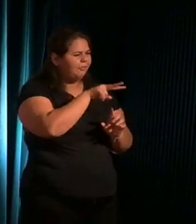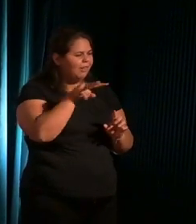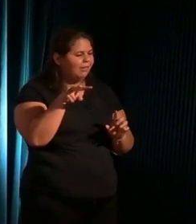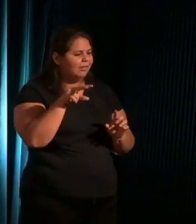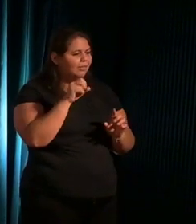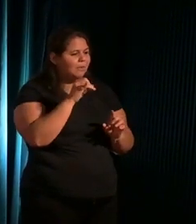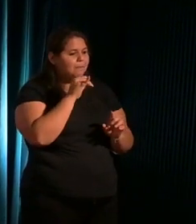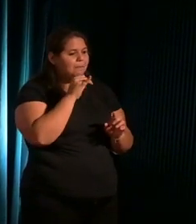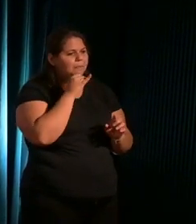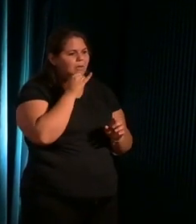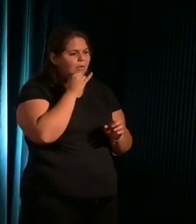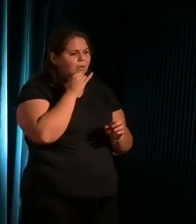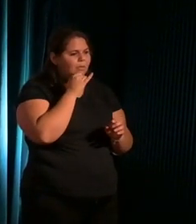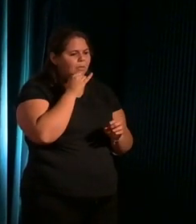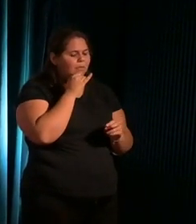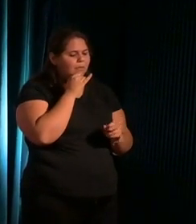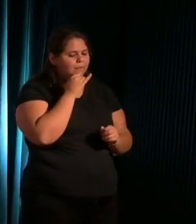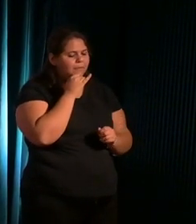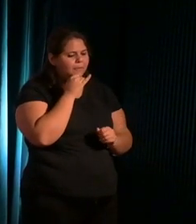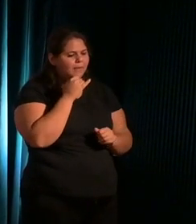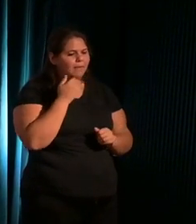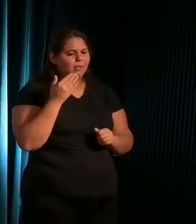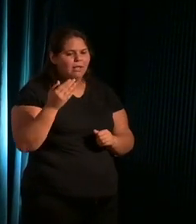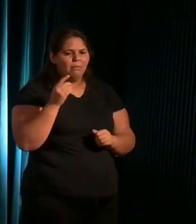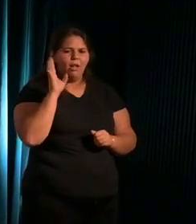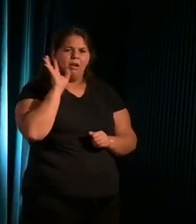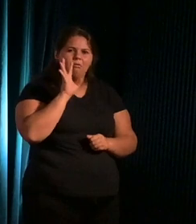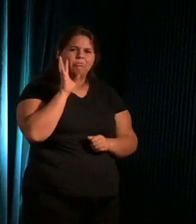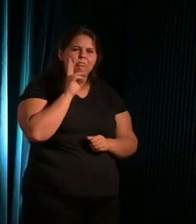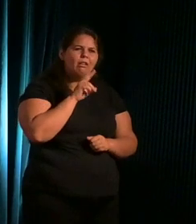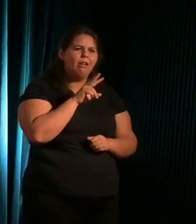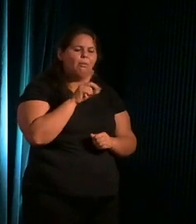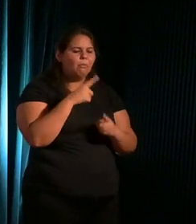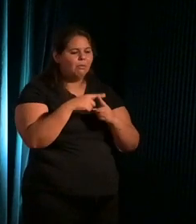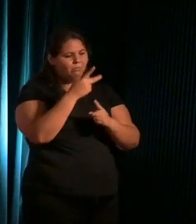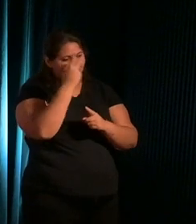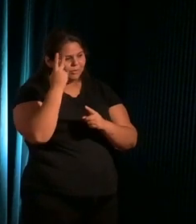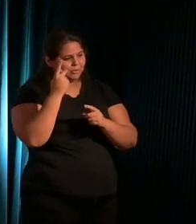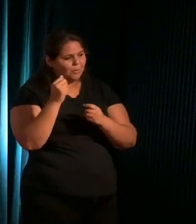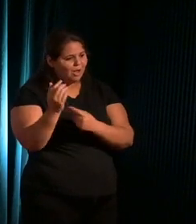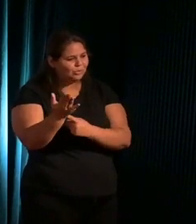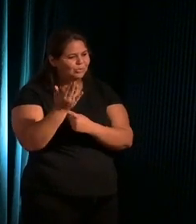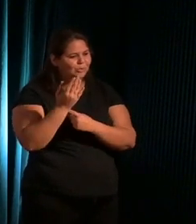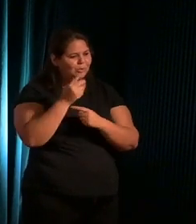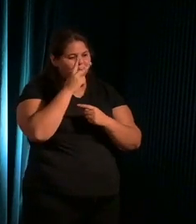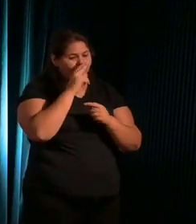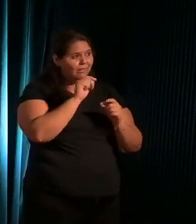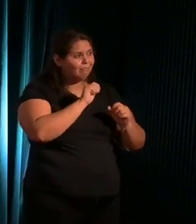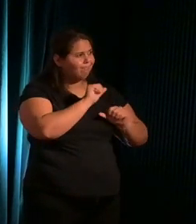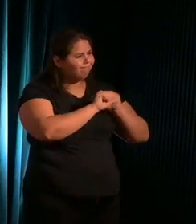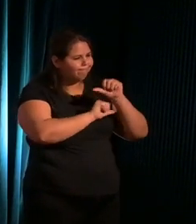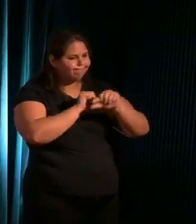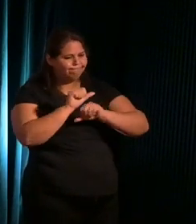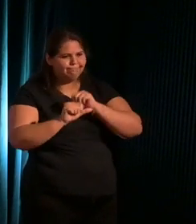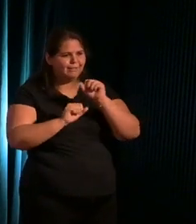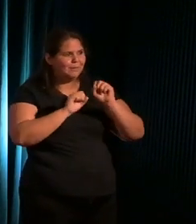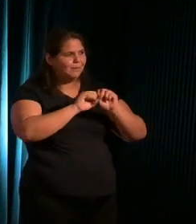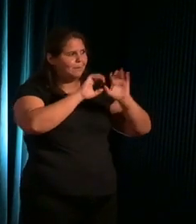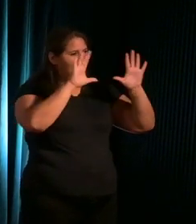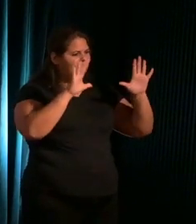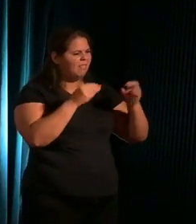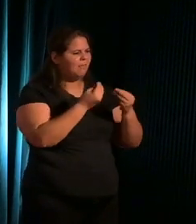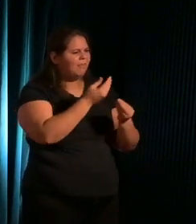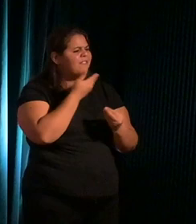se solicitar e dizer, puxa, que bacana, que legal. E essas duas pessoas fizeram isso, né?